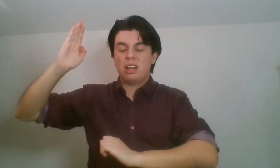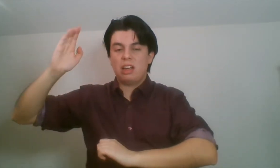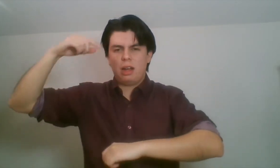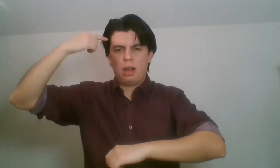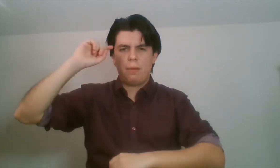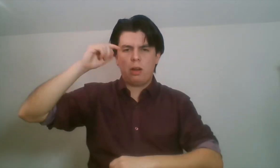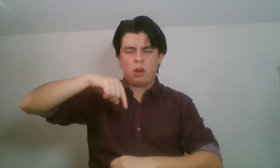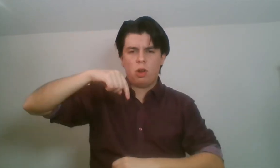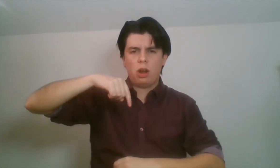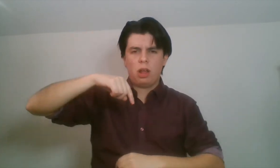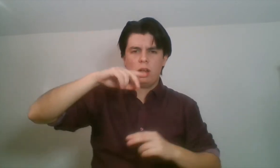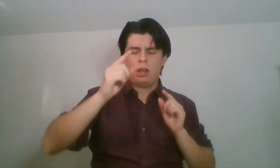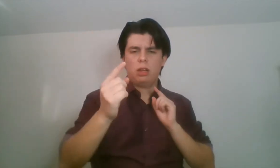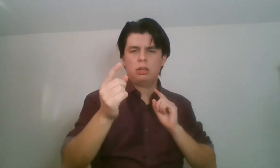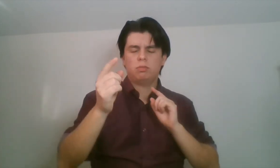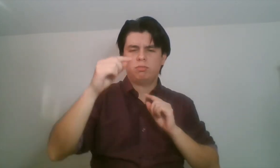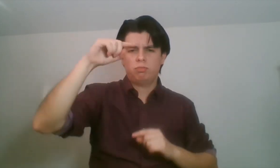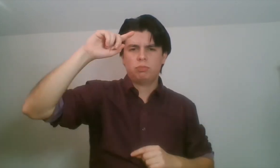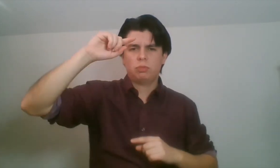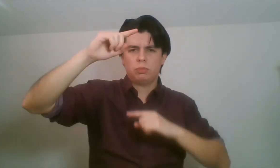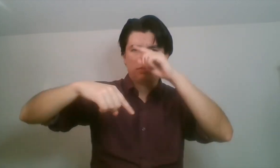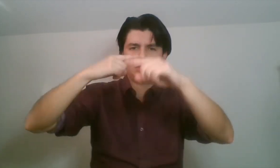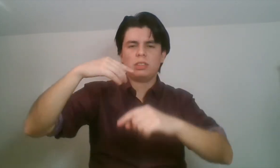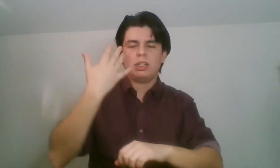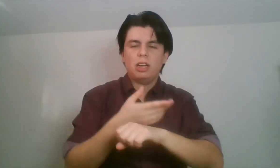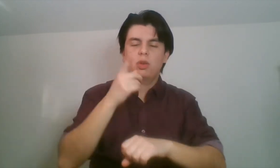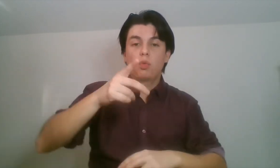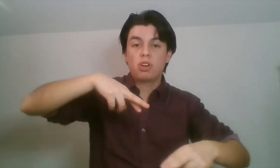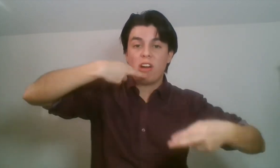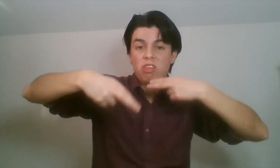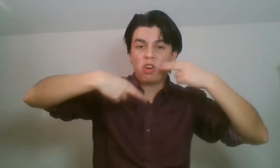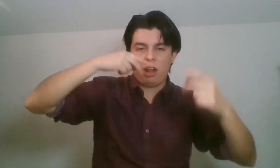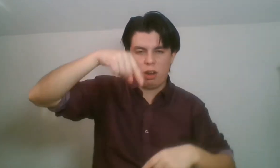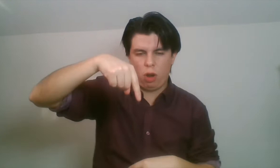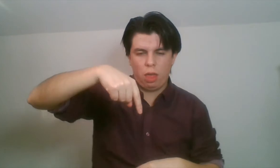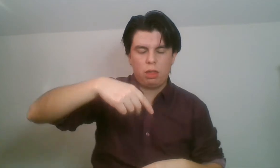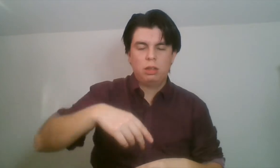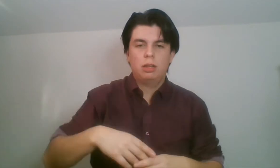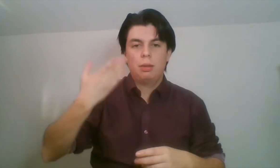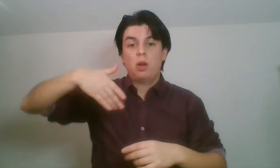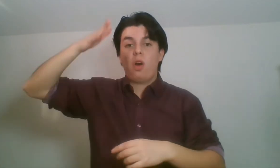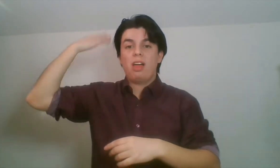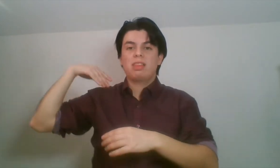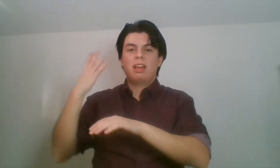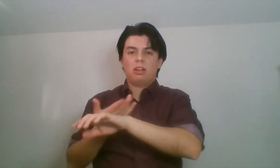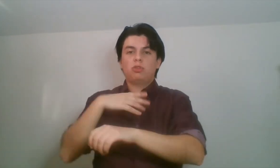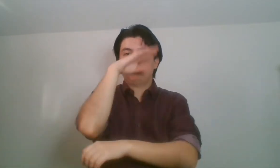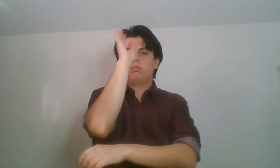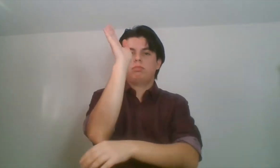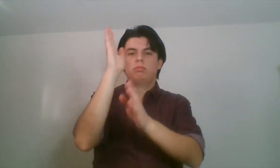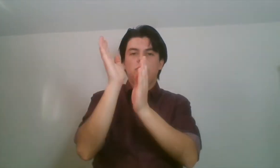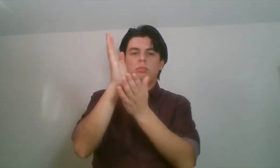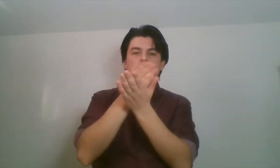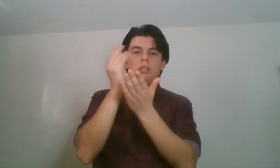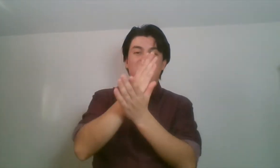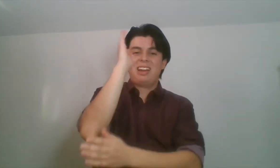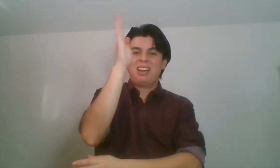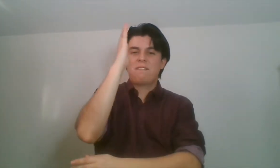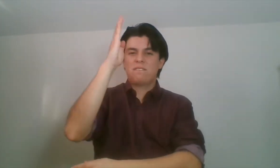donde ahora está el restaurante del Mulato, había una librería en un principio, una